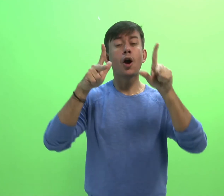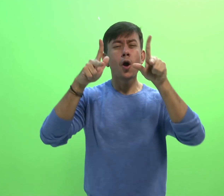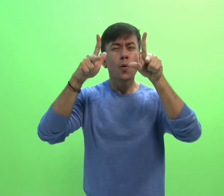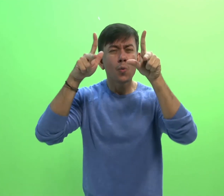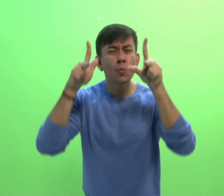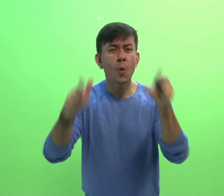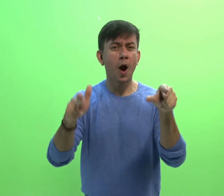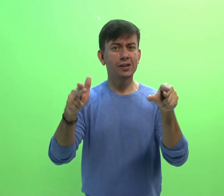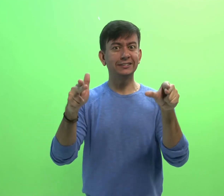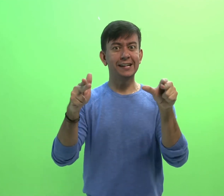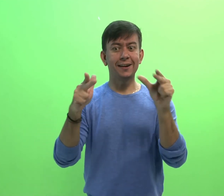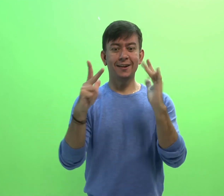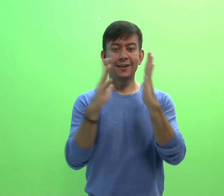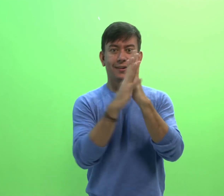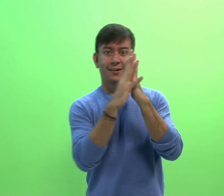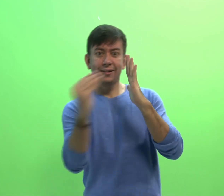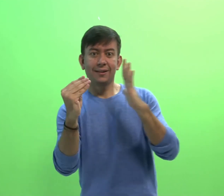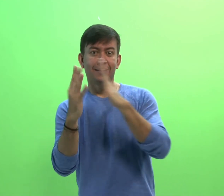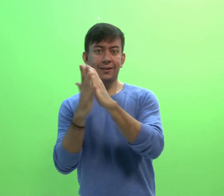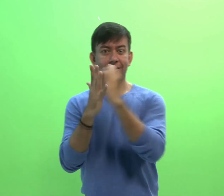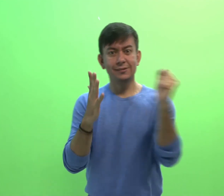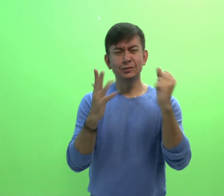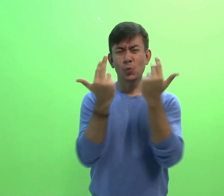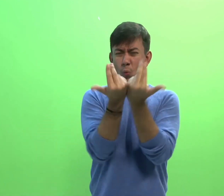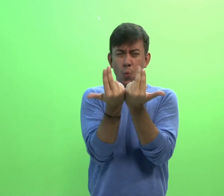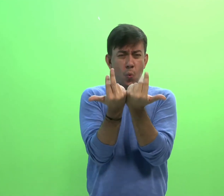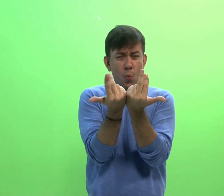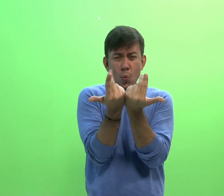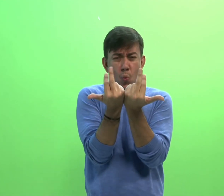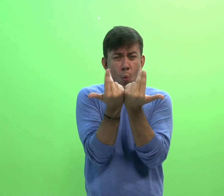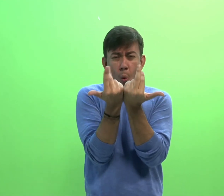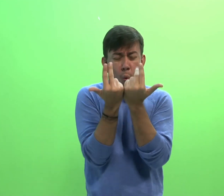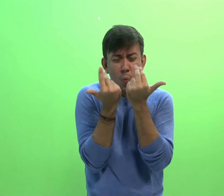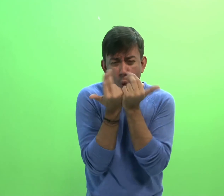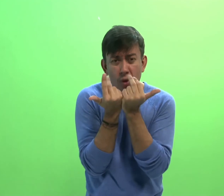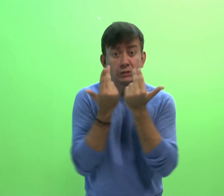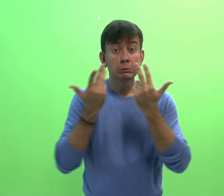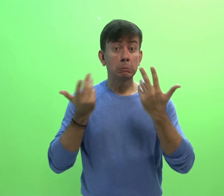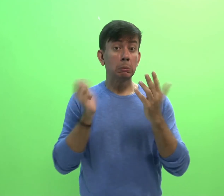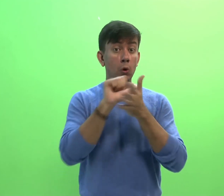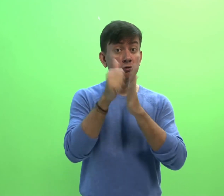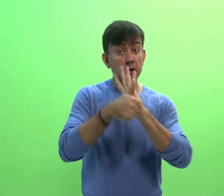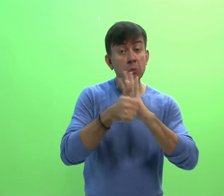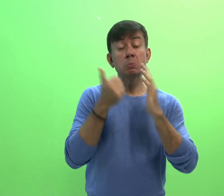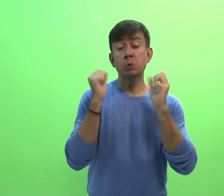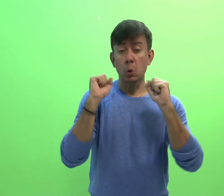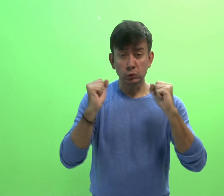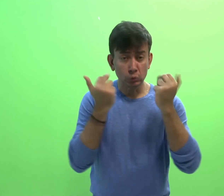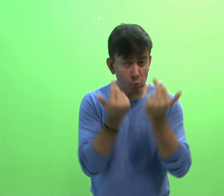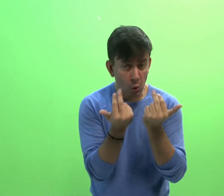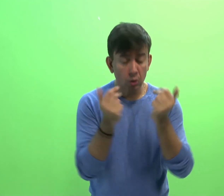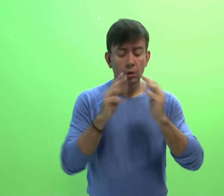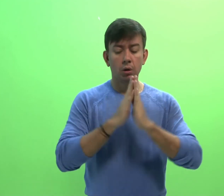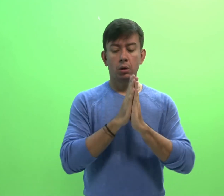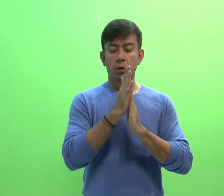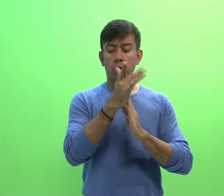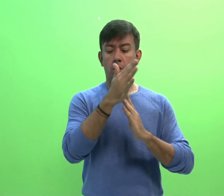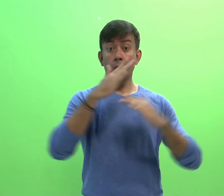Então, a simetria vai mostrar que é como se fossem modelos, são iguais. Mesma configuração,